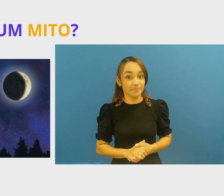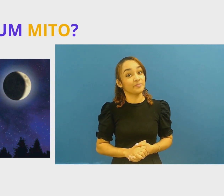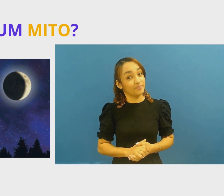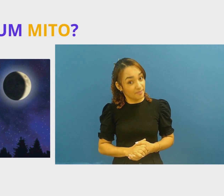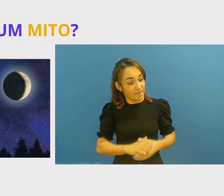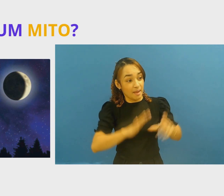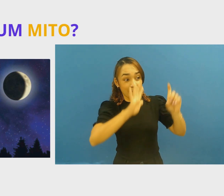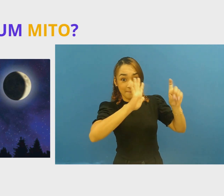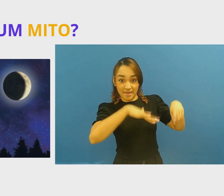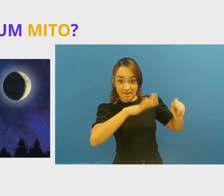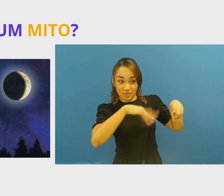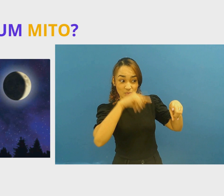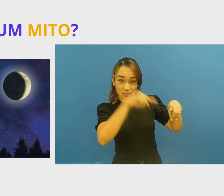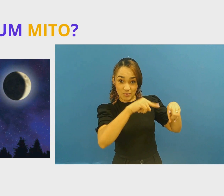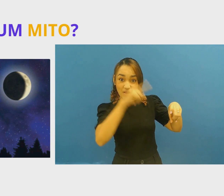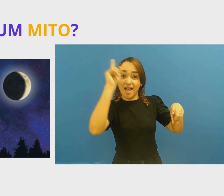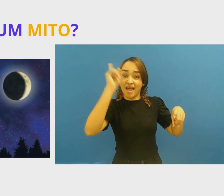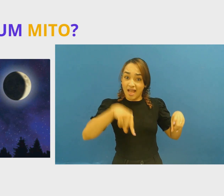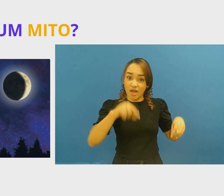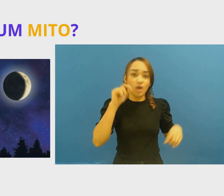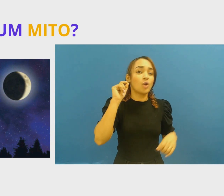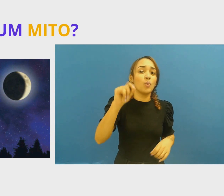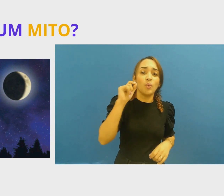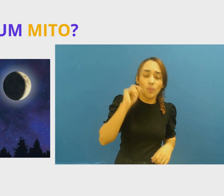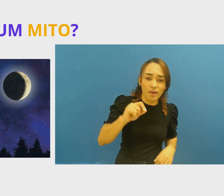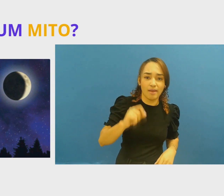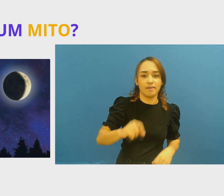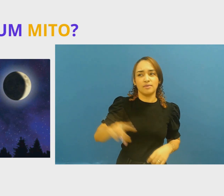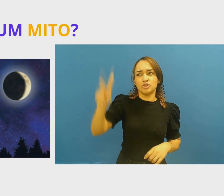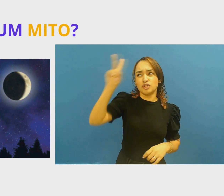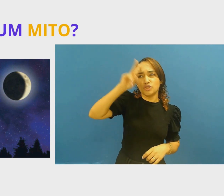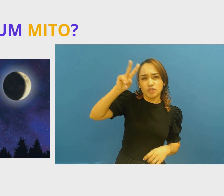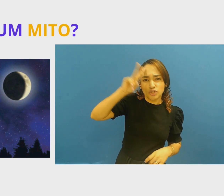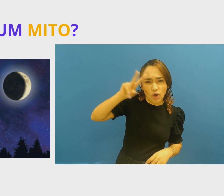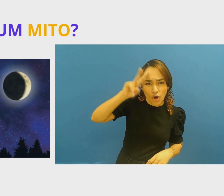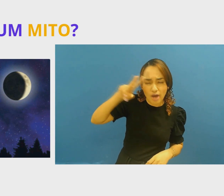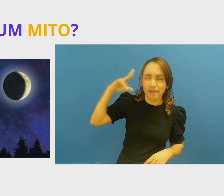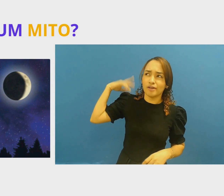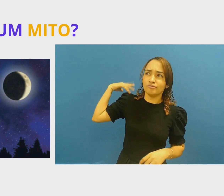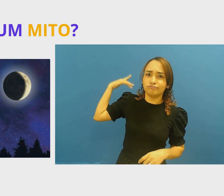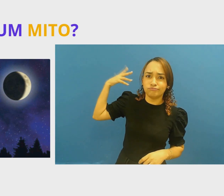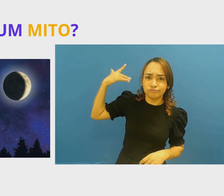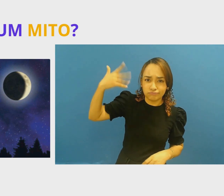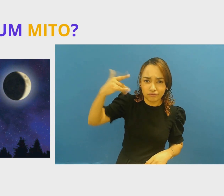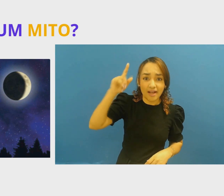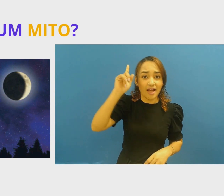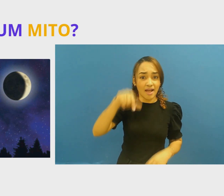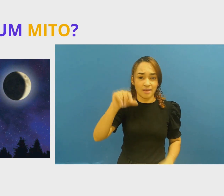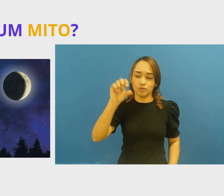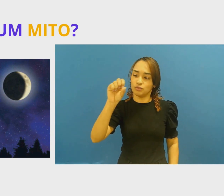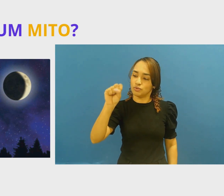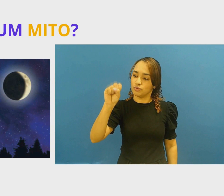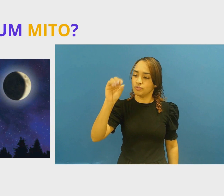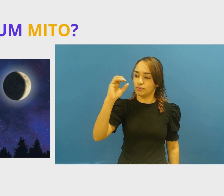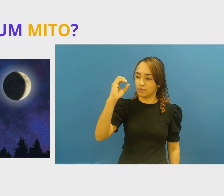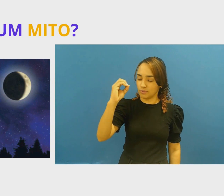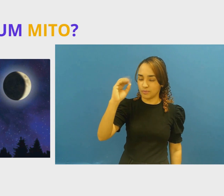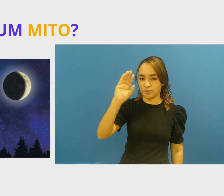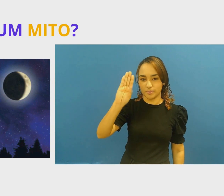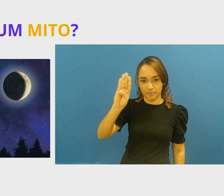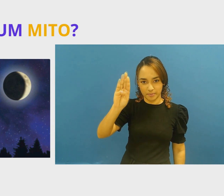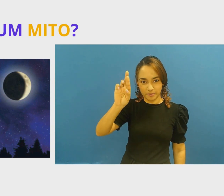uma imaginação. Elas são histórias, sim, histórias